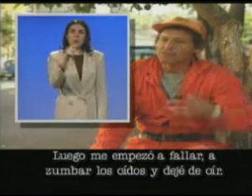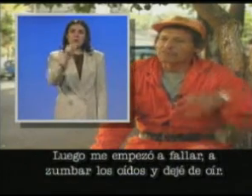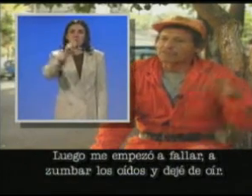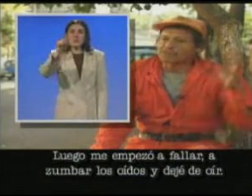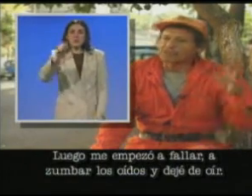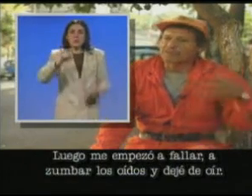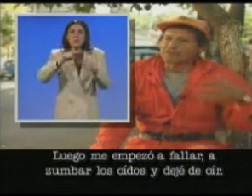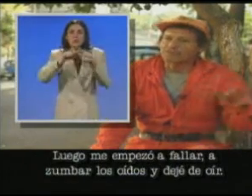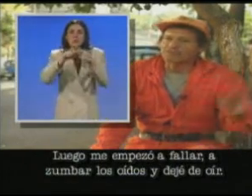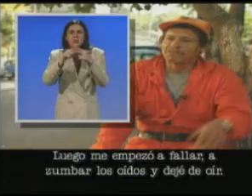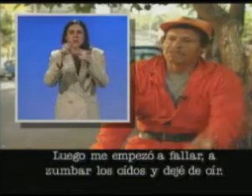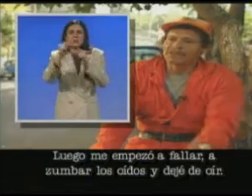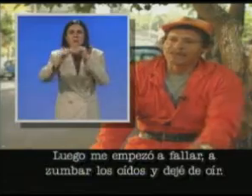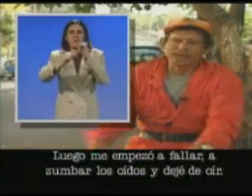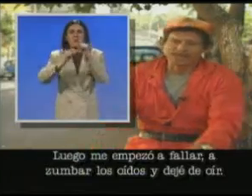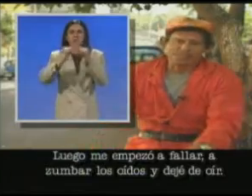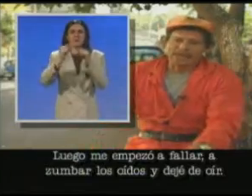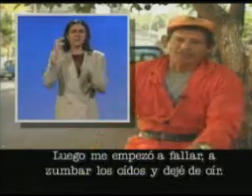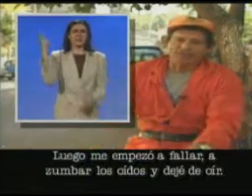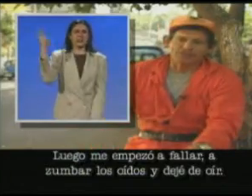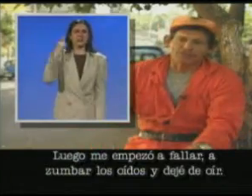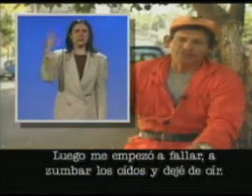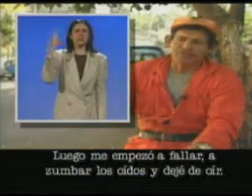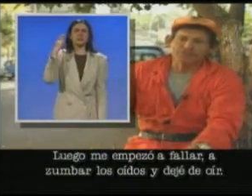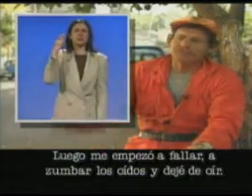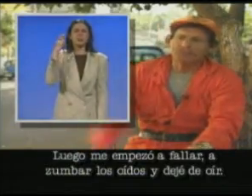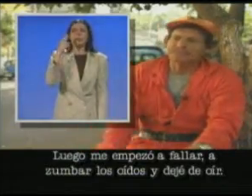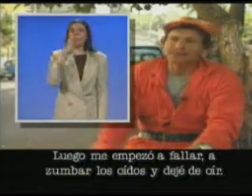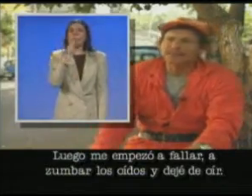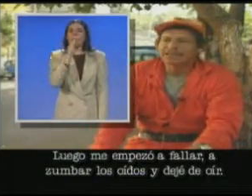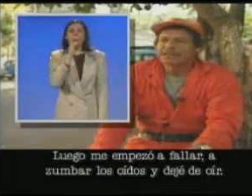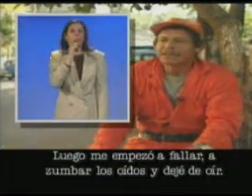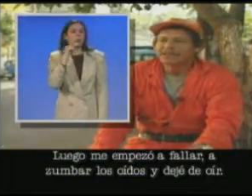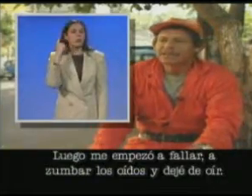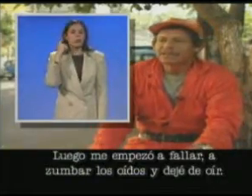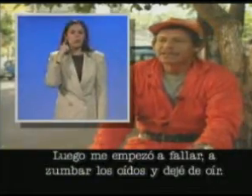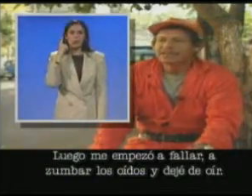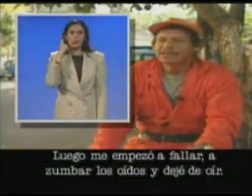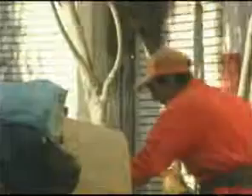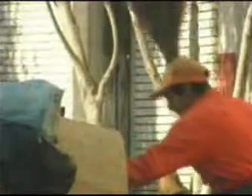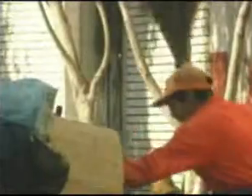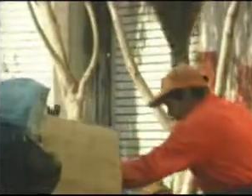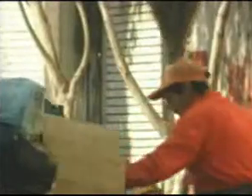Y luego me empezó a fallar, a zumbar los oídos, ya no empecé a oír.